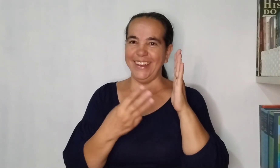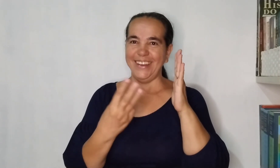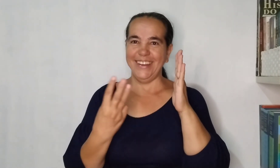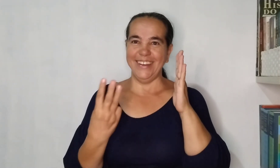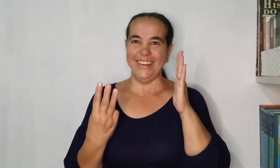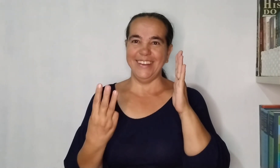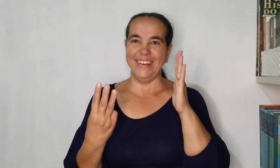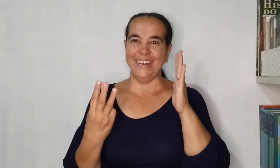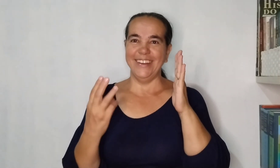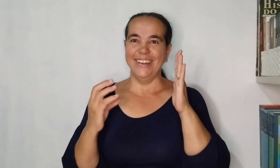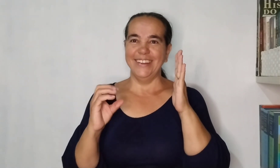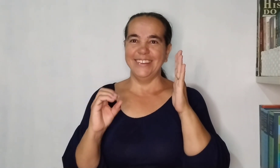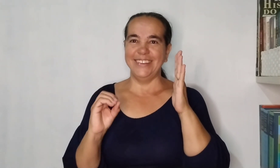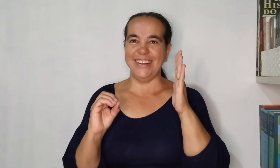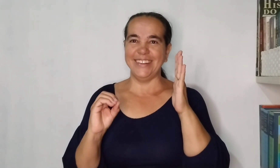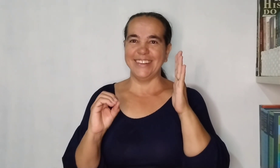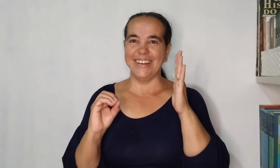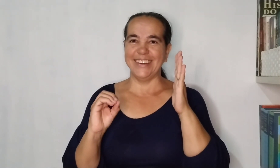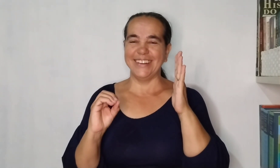até 30.